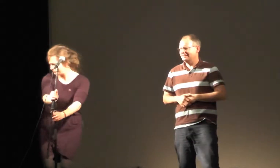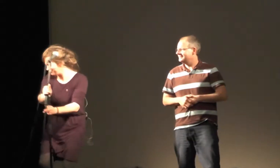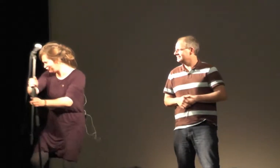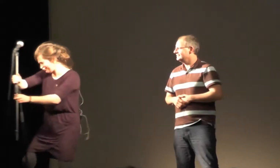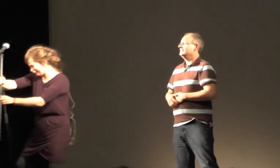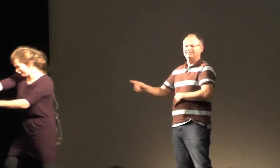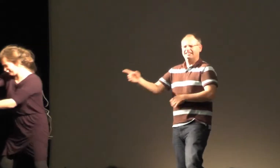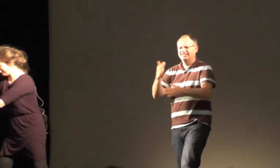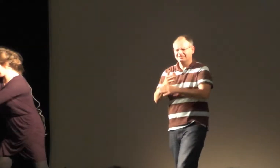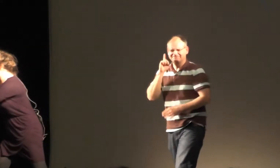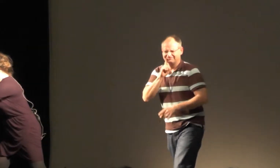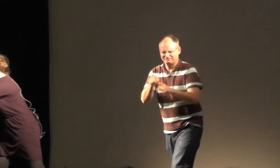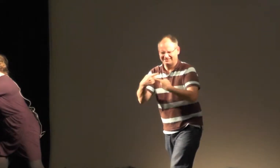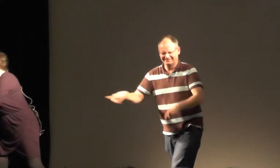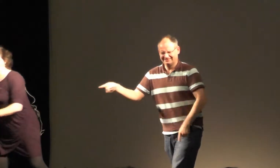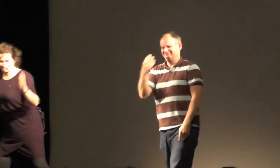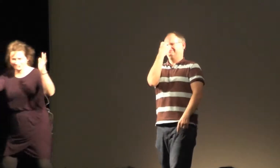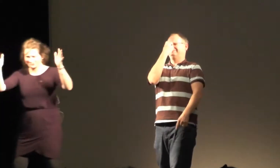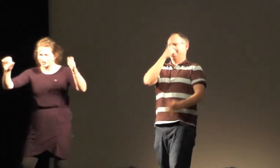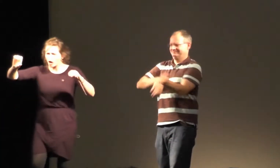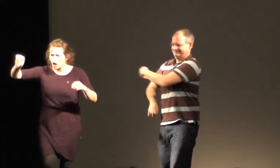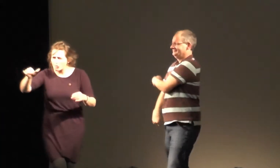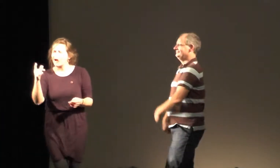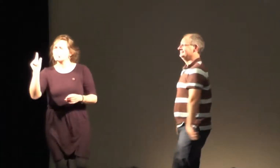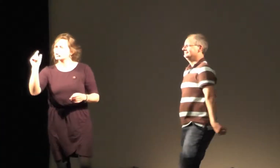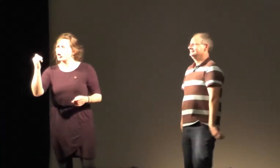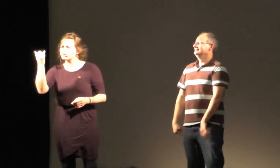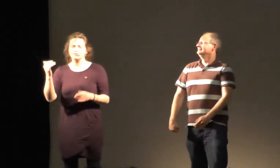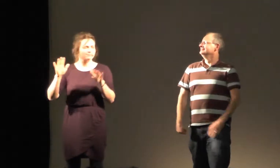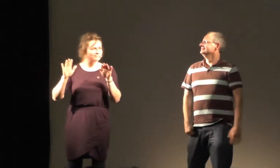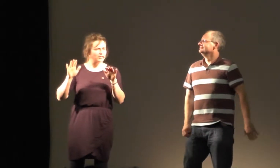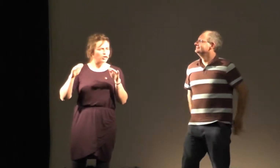Opferlamm hat es geschafft. Prima. Genau, stimmt. Oder so passt das einfach nicht, dass da ein Mikro steht.